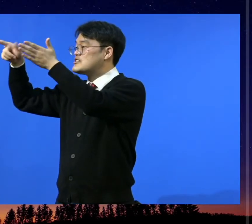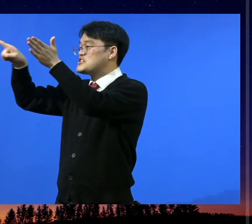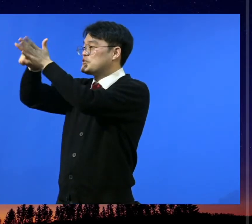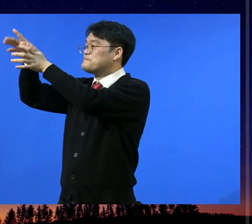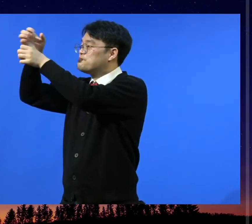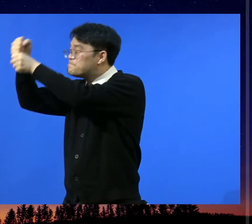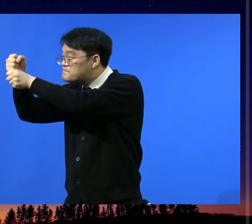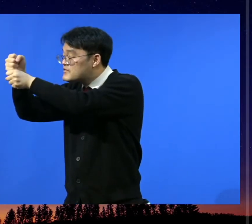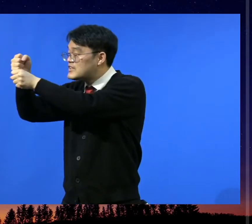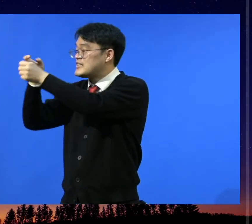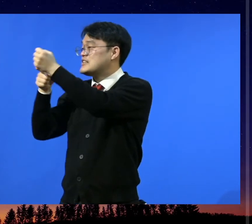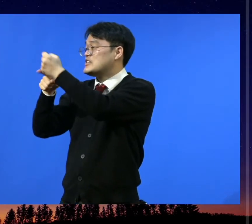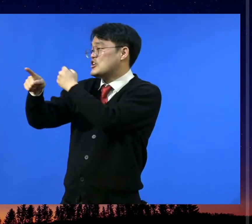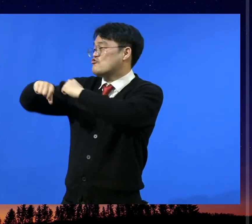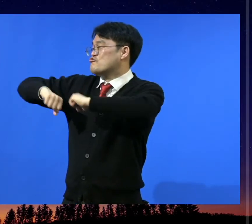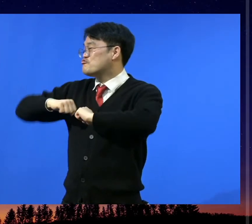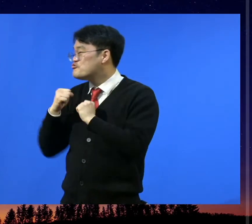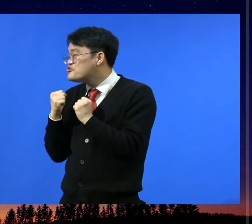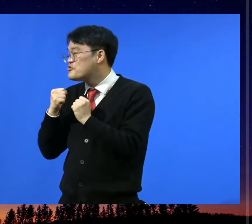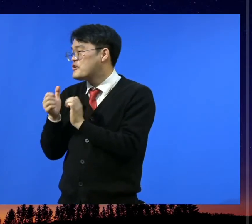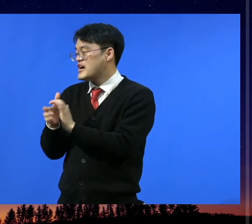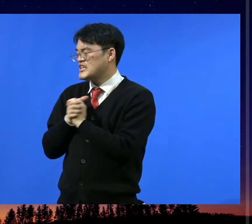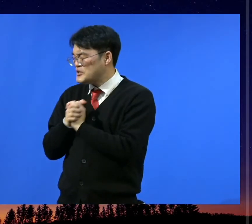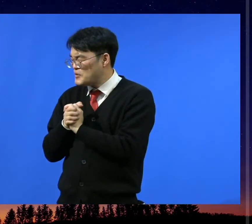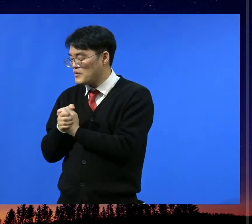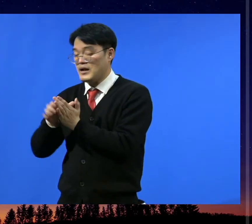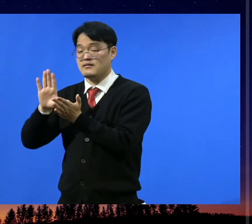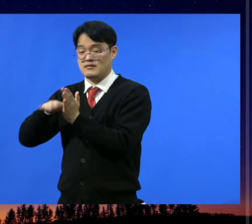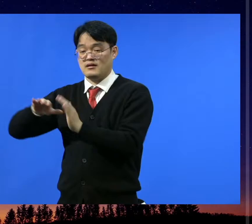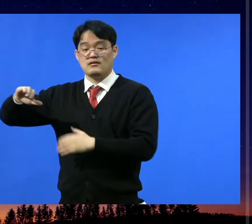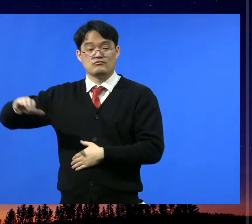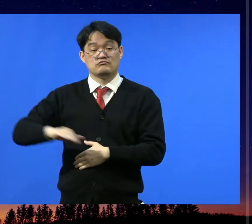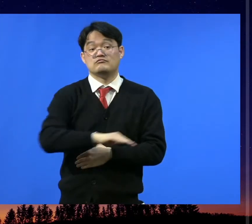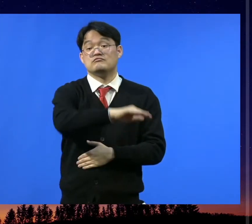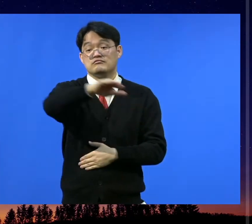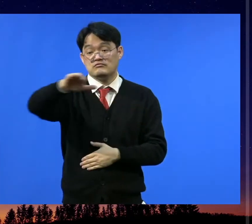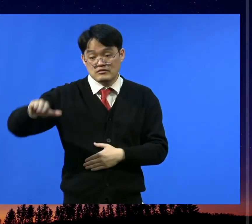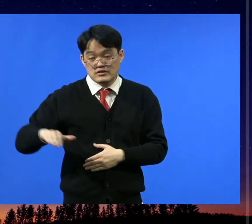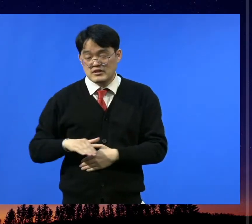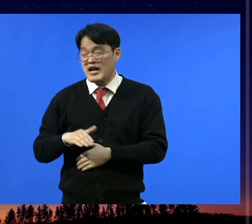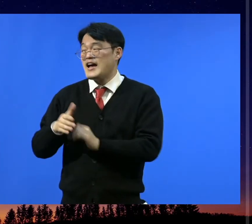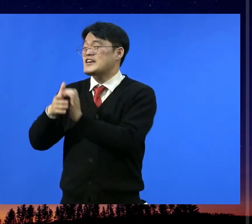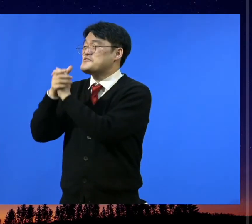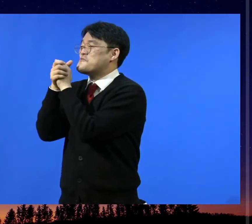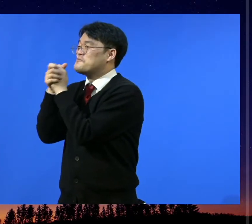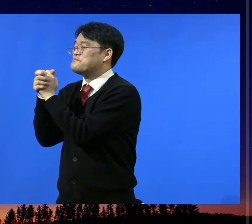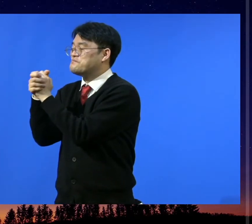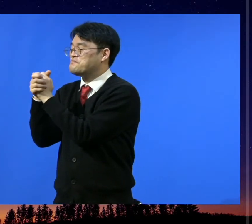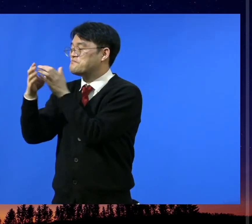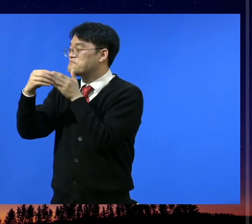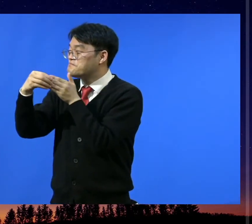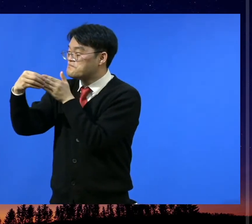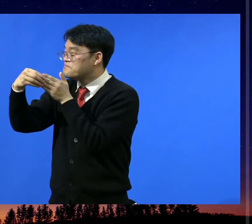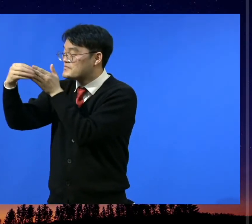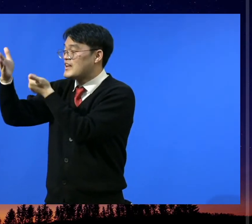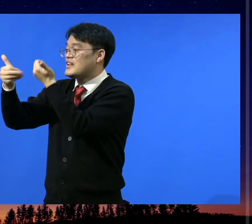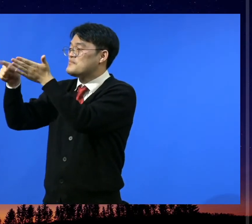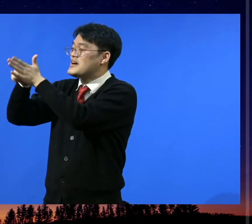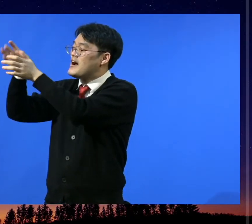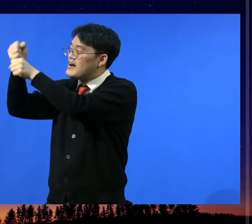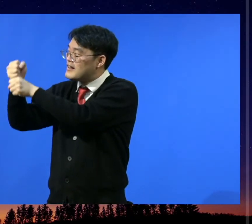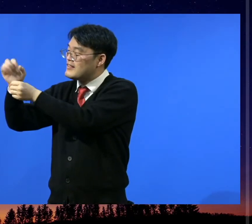성령의 뜻을 따라 기도하게 될 때 우리는 그 시간을 통하여 하나님을 의지함으로 우리가